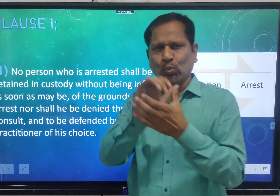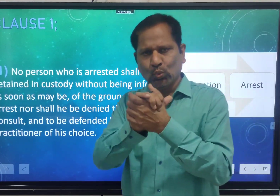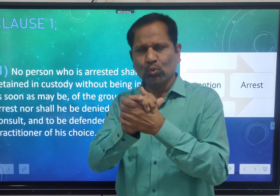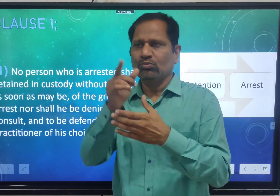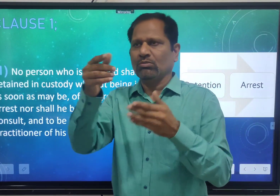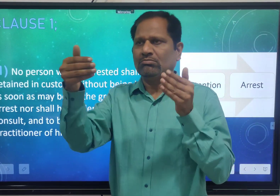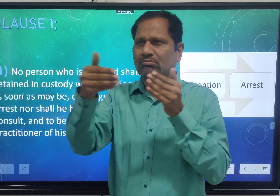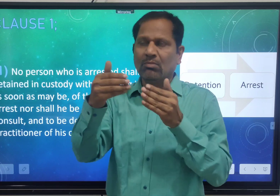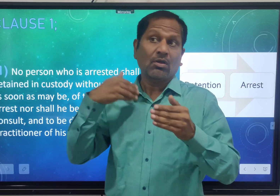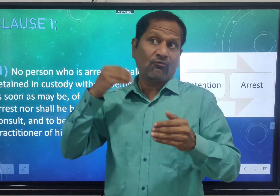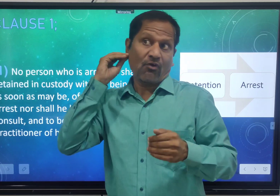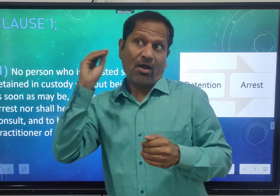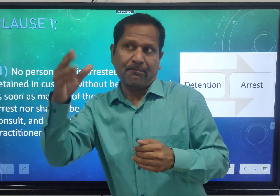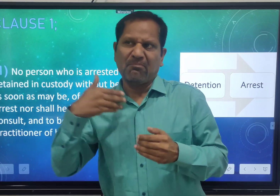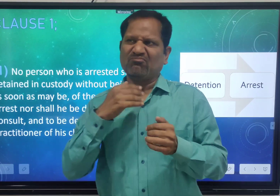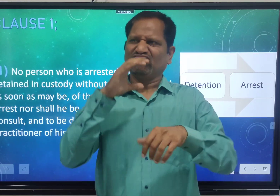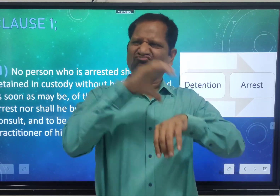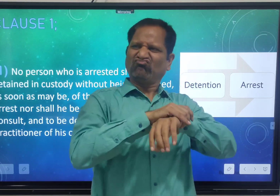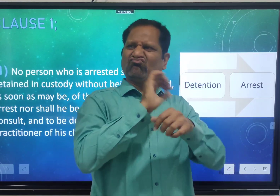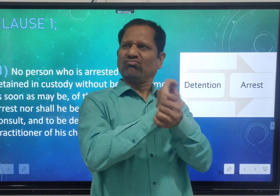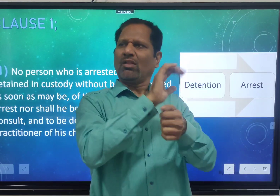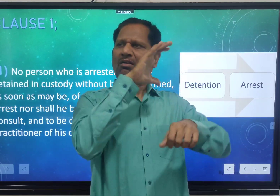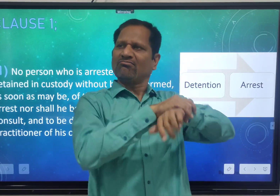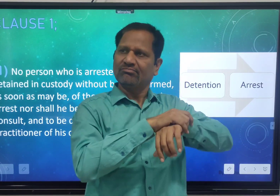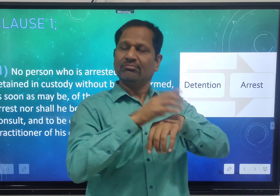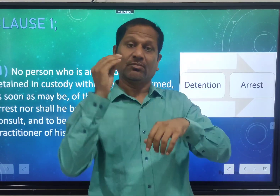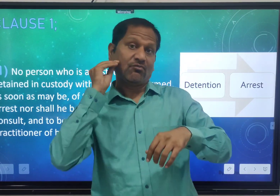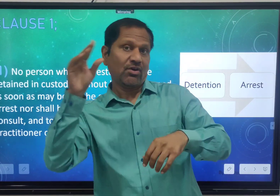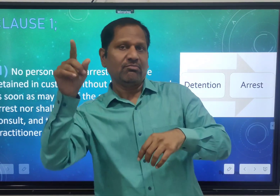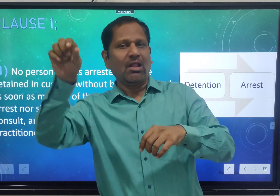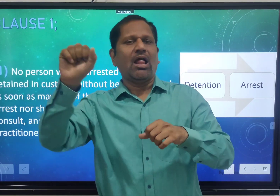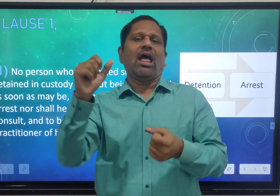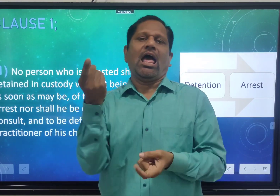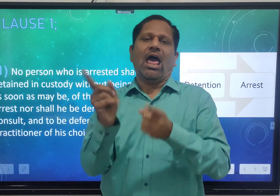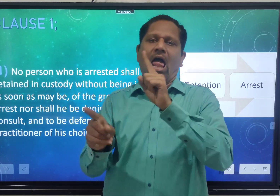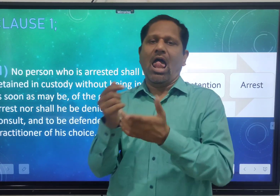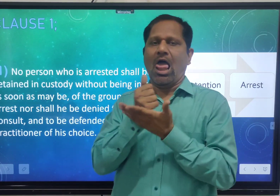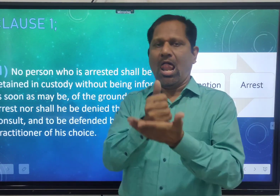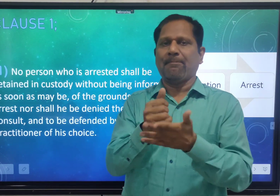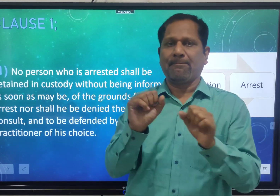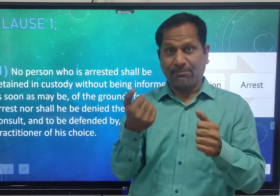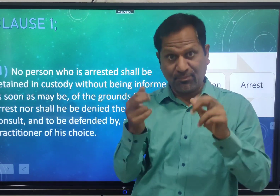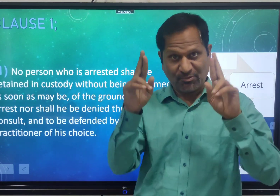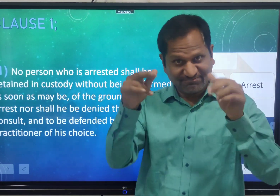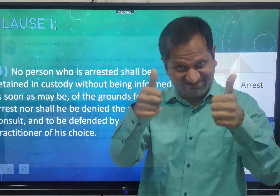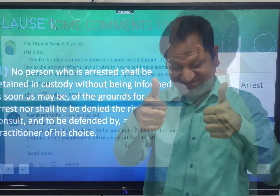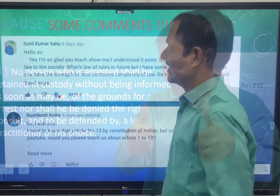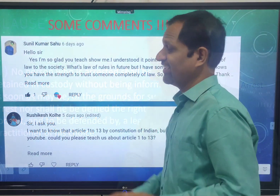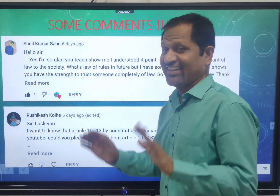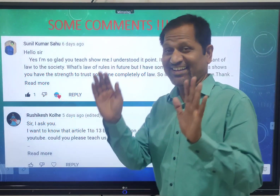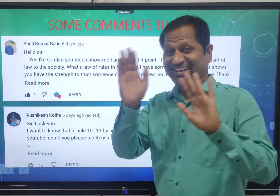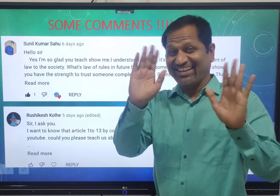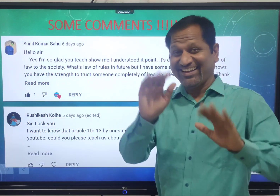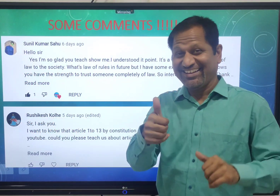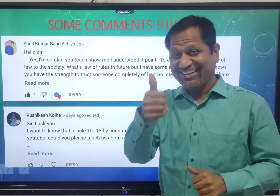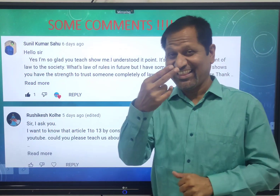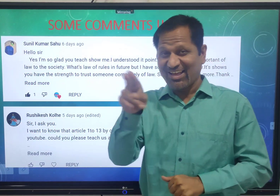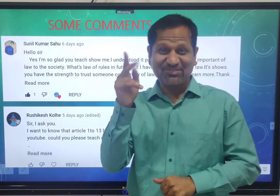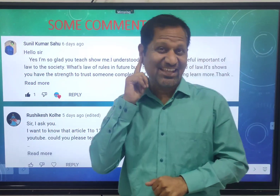सूचना देने के लिए स्वतंत्रता मिली हुई है। मौलिक अधिकार जो ये 22 के अंदर हम समझ रहे हैं।